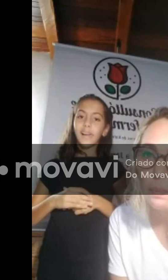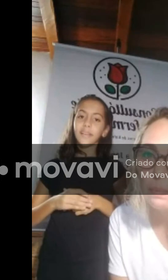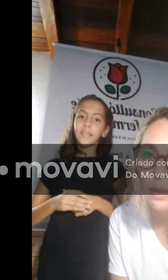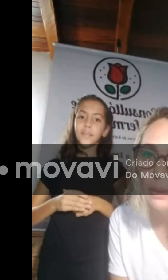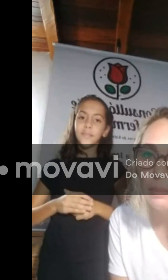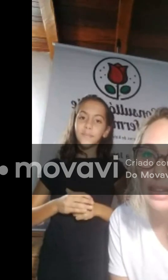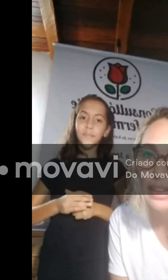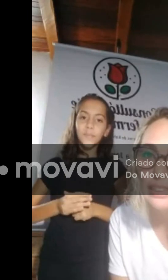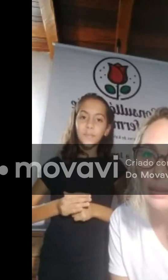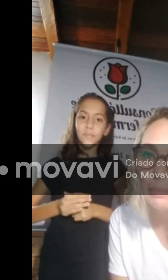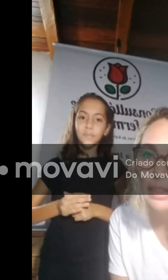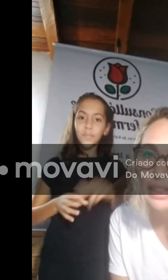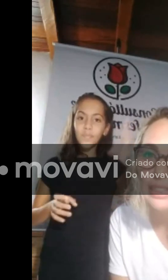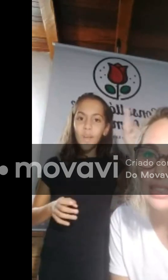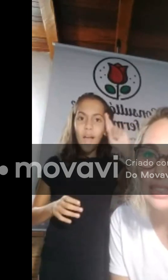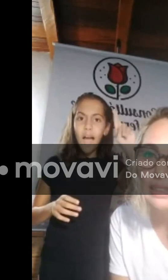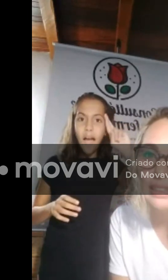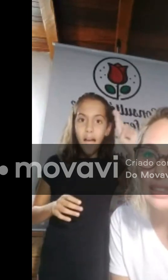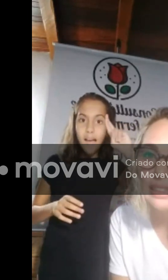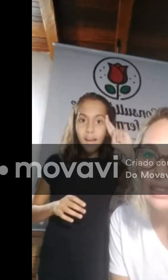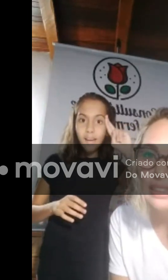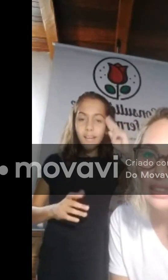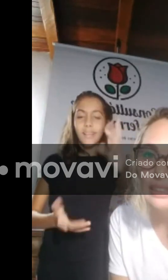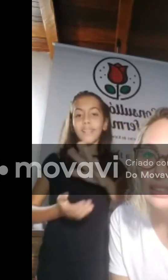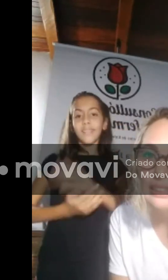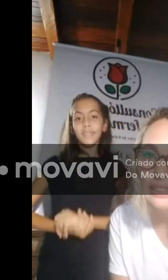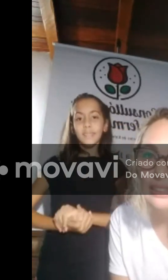Jace, Roberta, Beth,